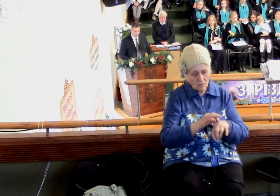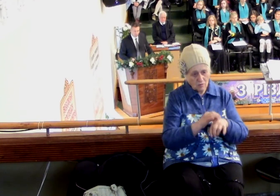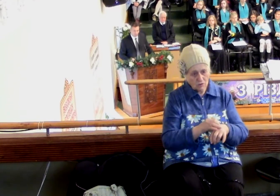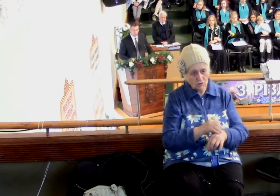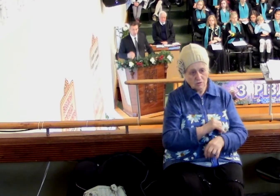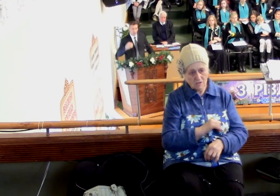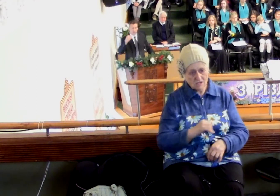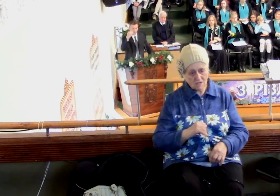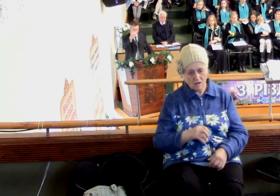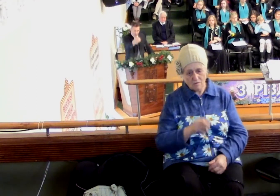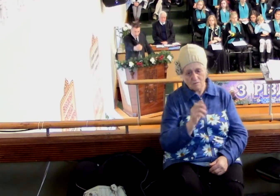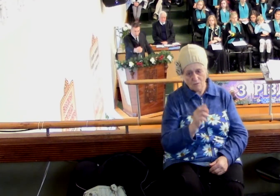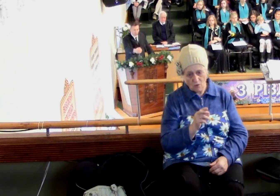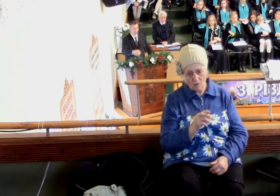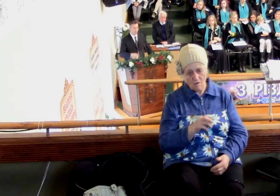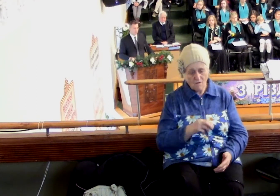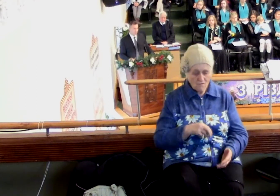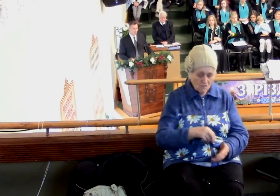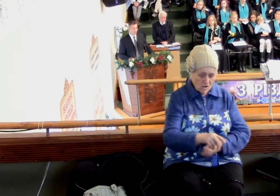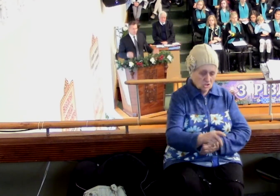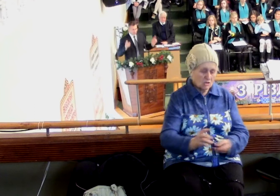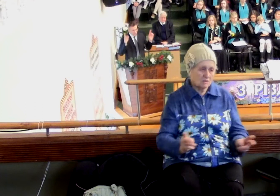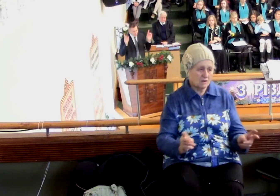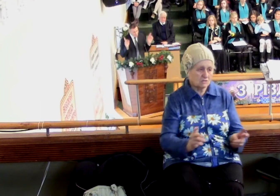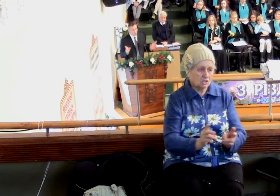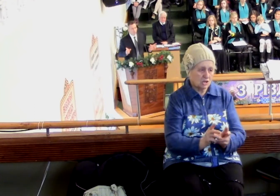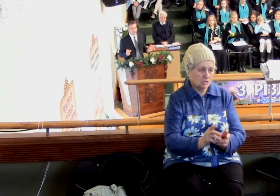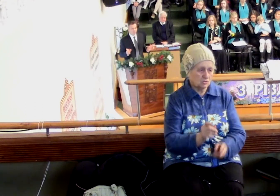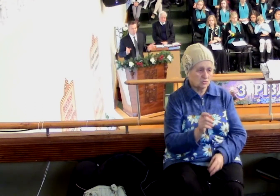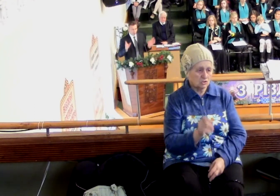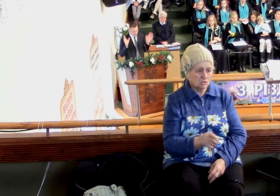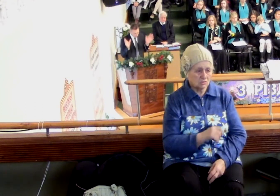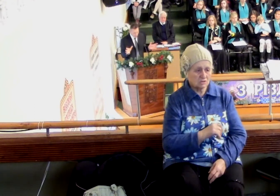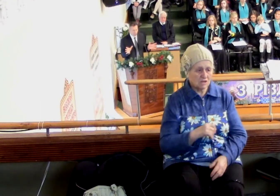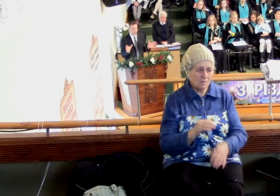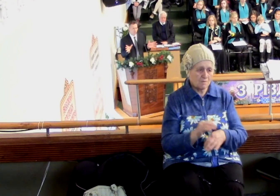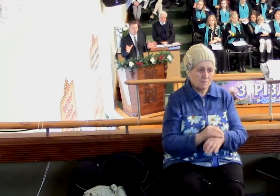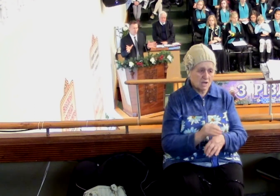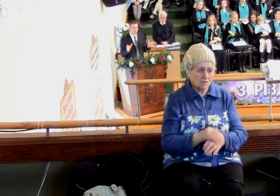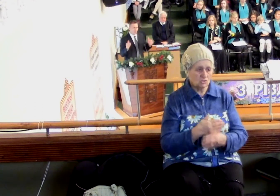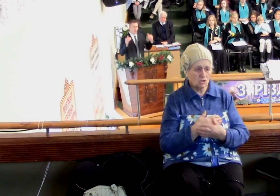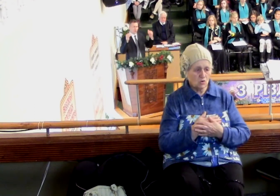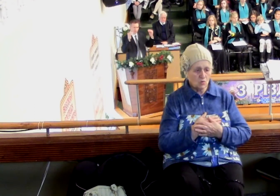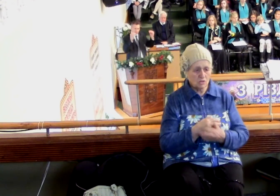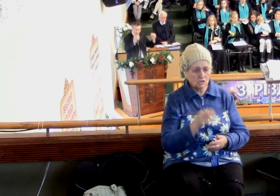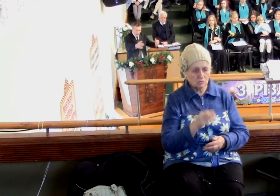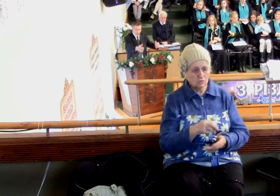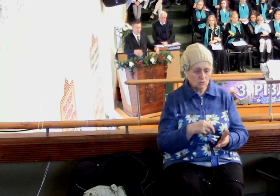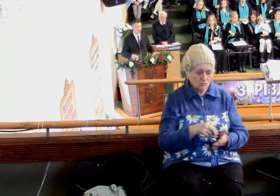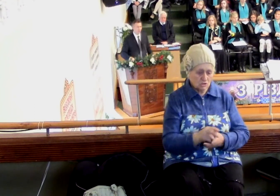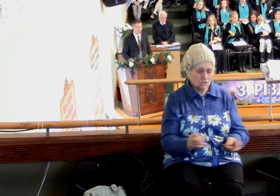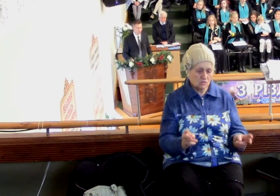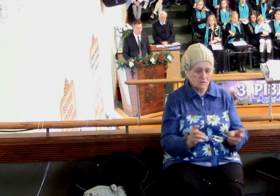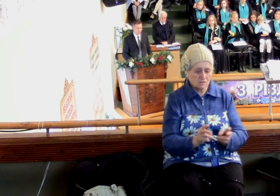Бог вышел навстречу человеку. Сам милующий Бог, любящий Бог вышел